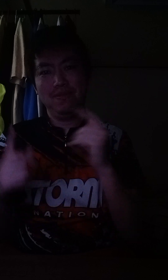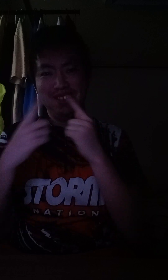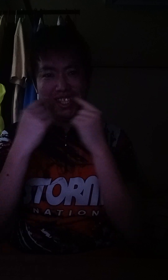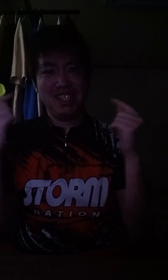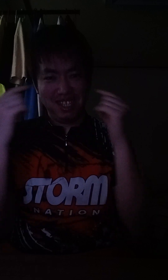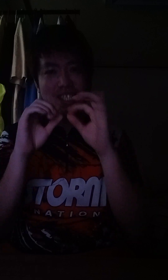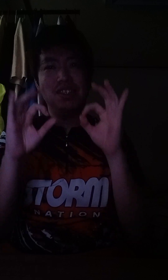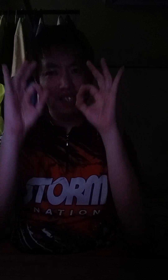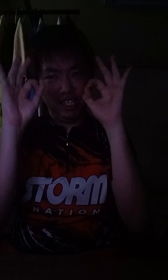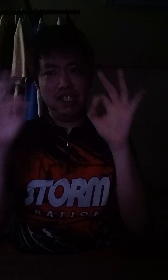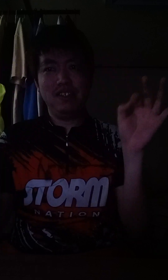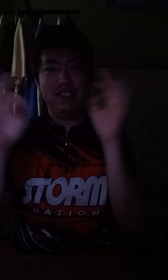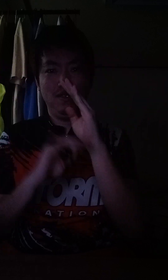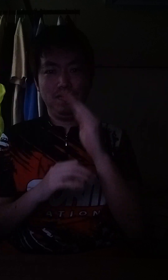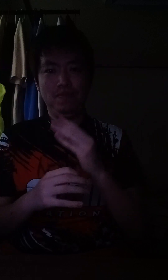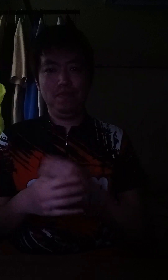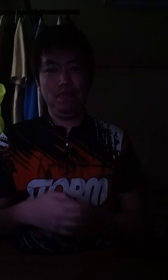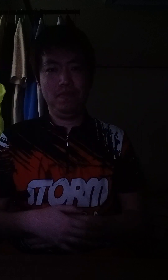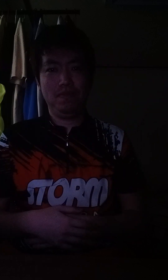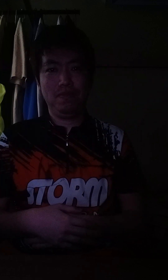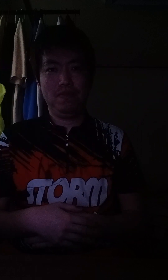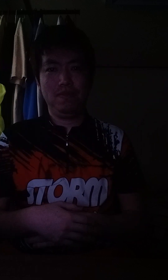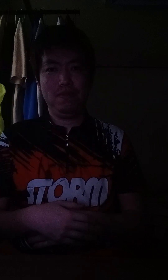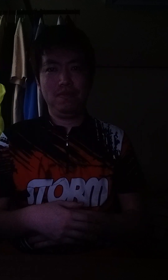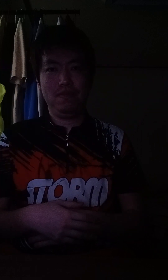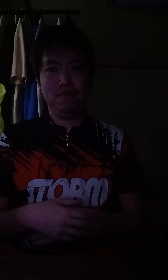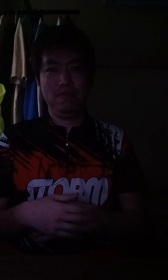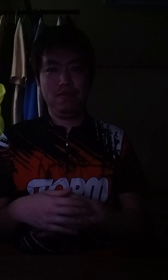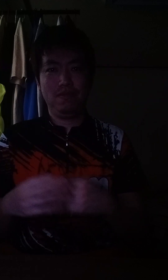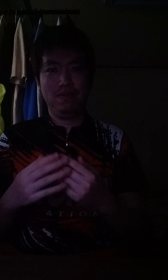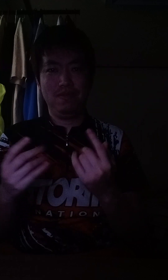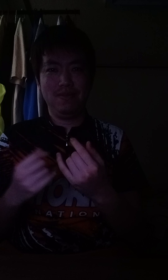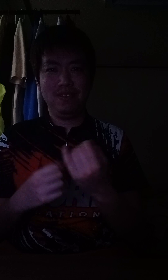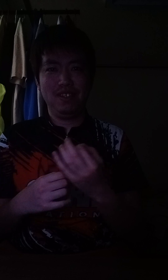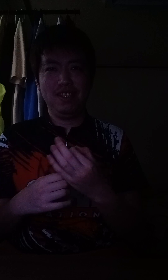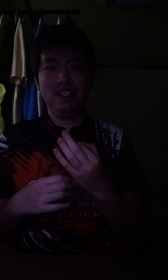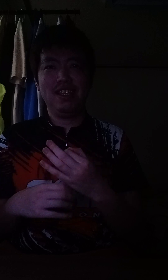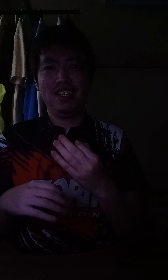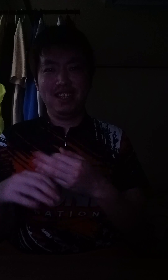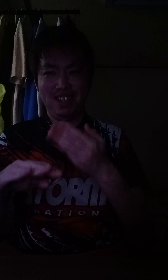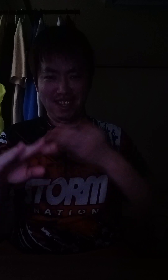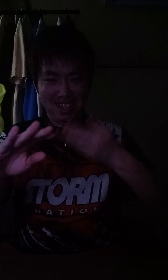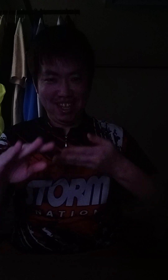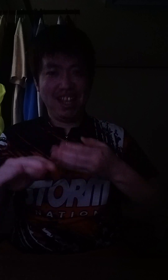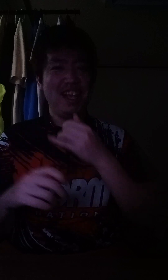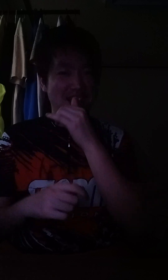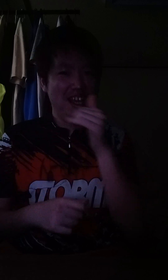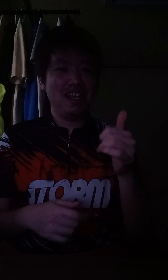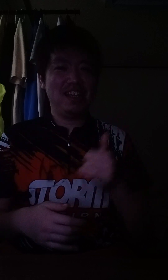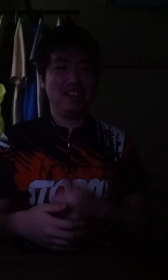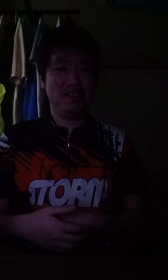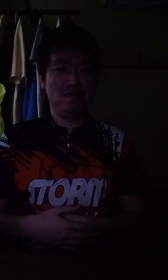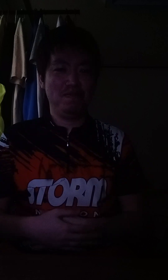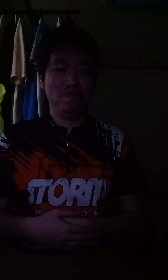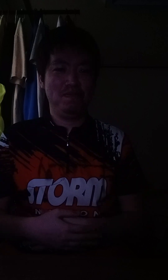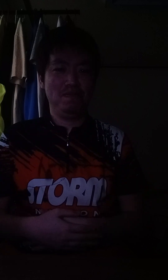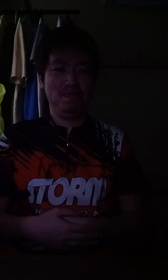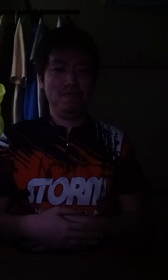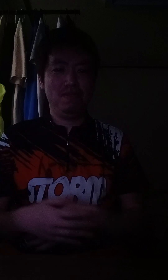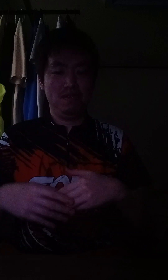있는 원동력입니다. 보이겠습니까? 이거는 내일 써. 네. 자,